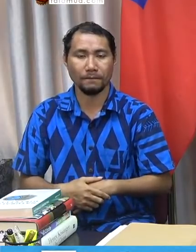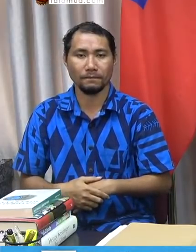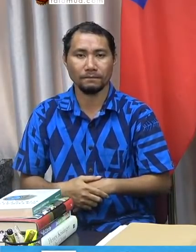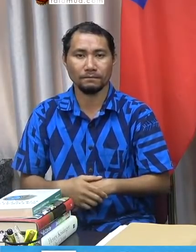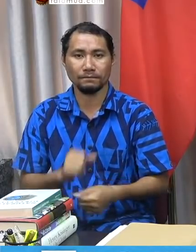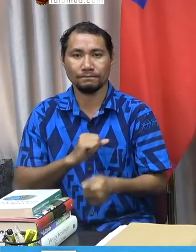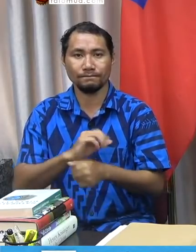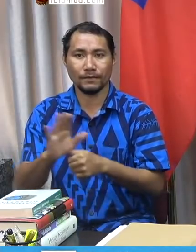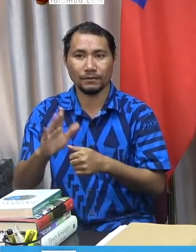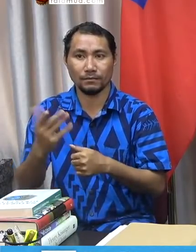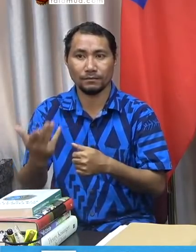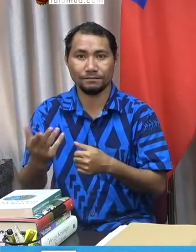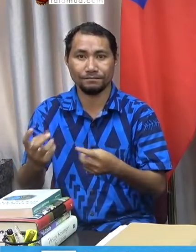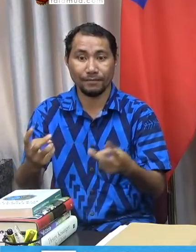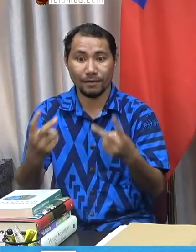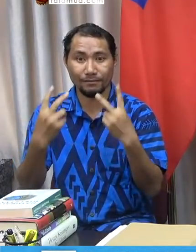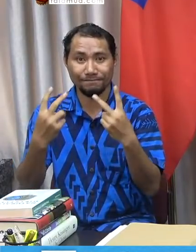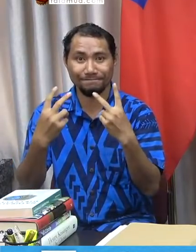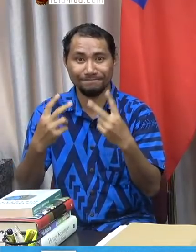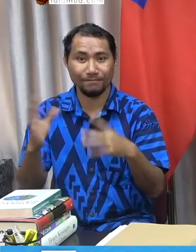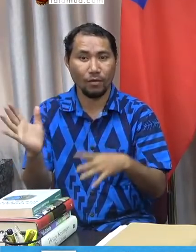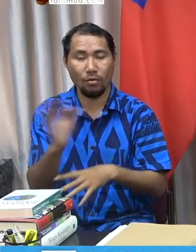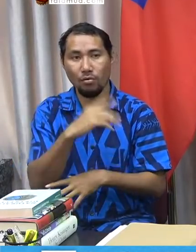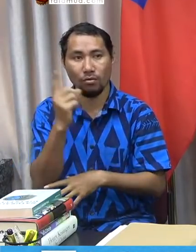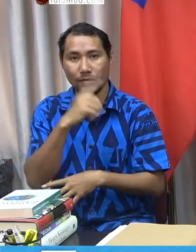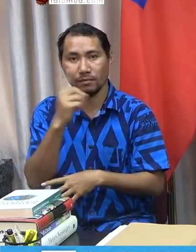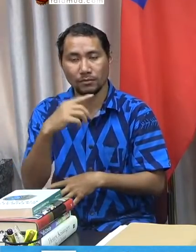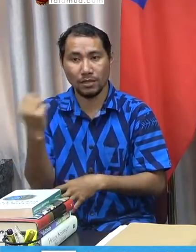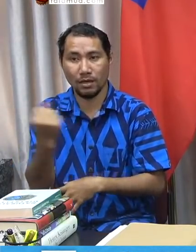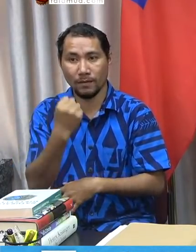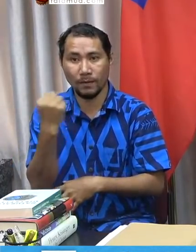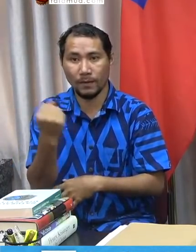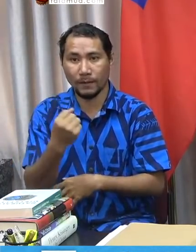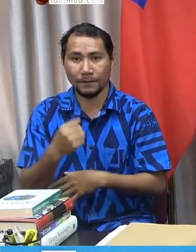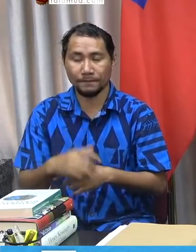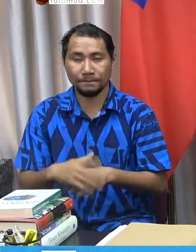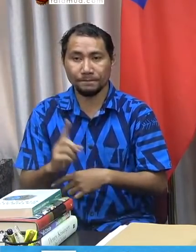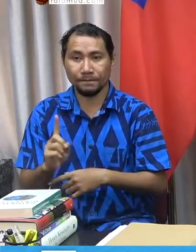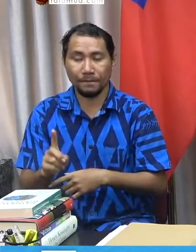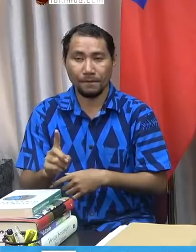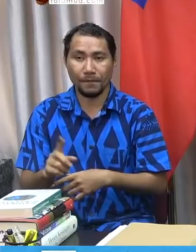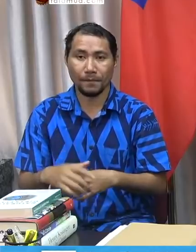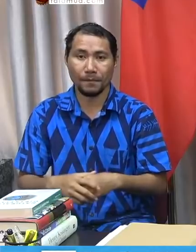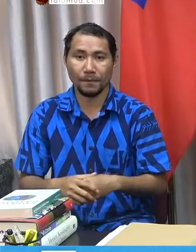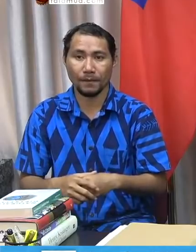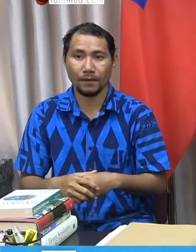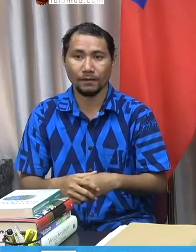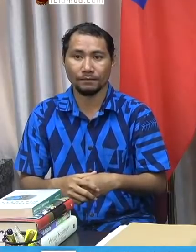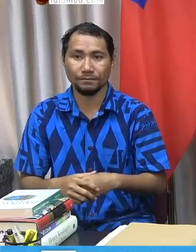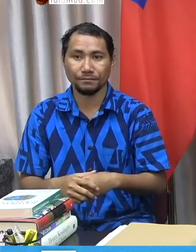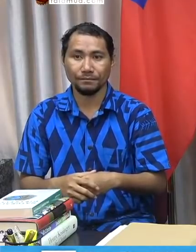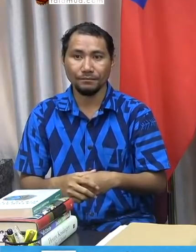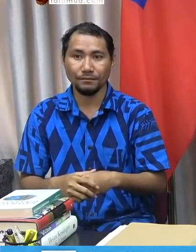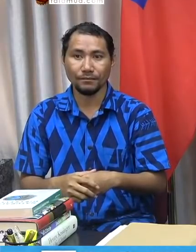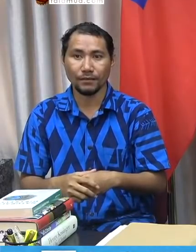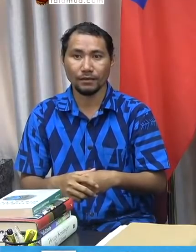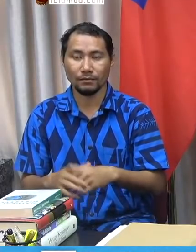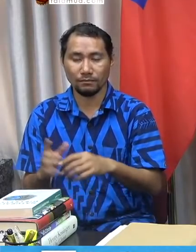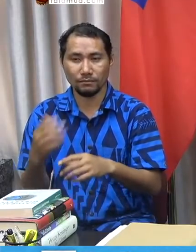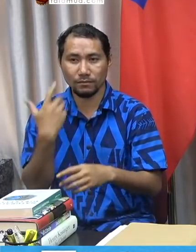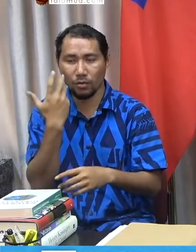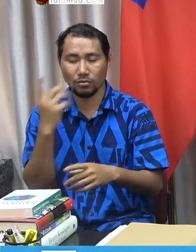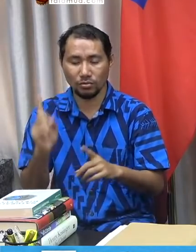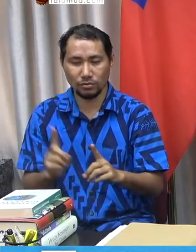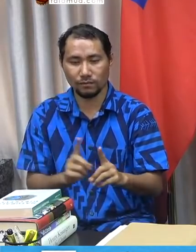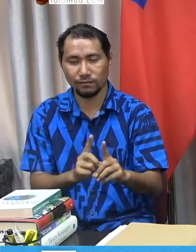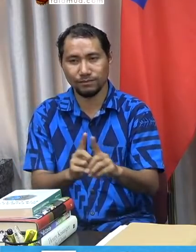le mai mua tāpua i mai o le atunuu. O lo muri ta ia po i whaasalalau ngai vai